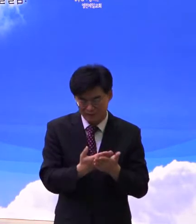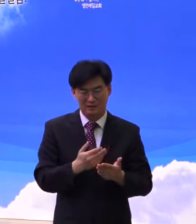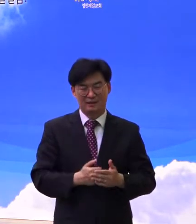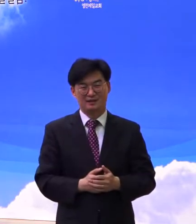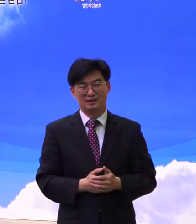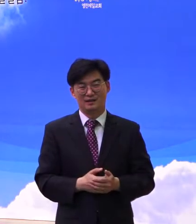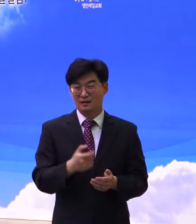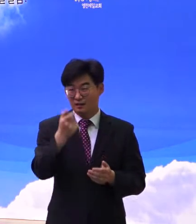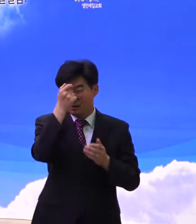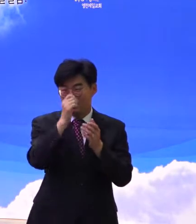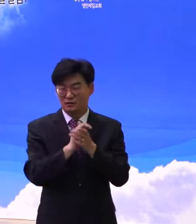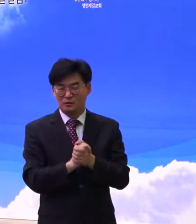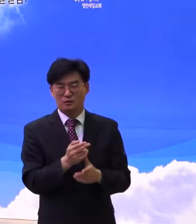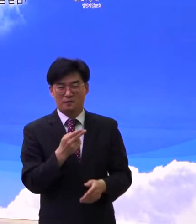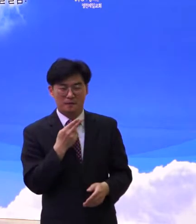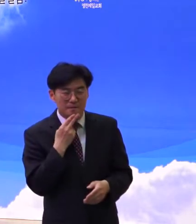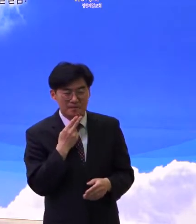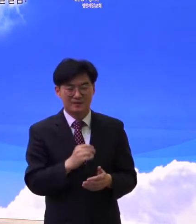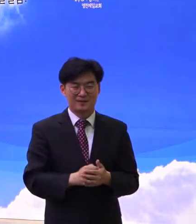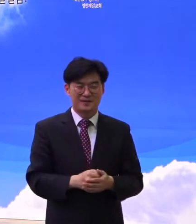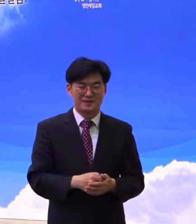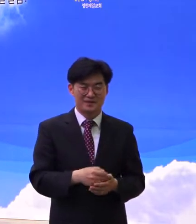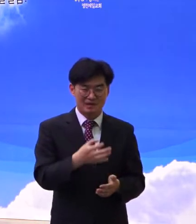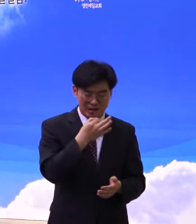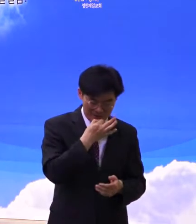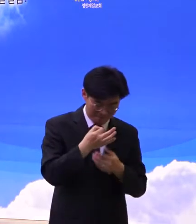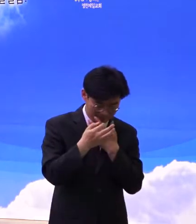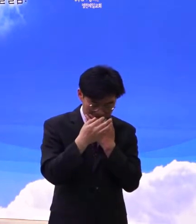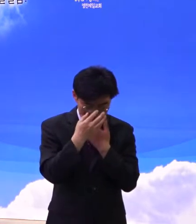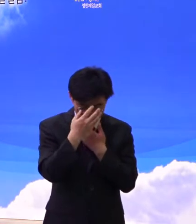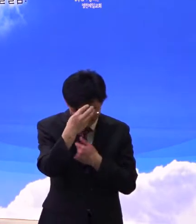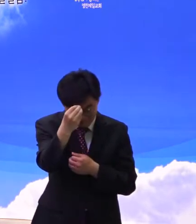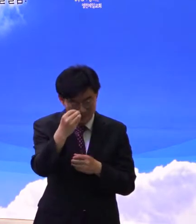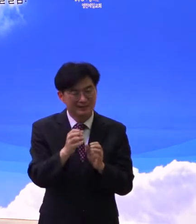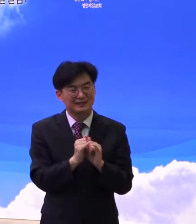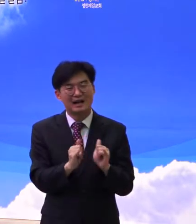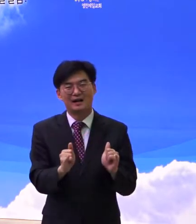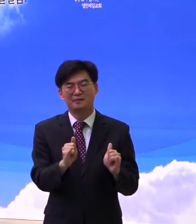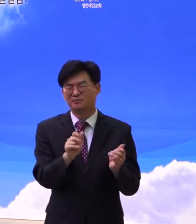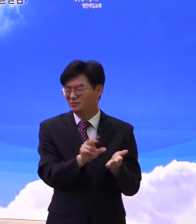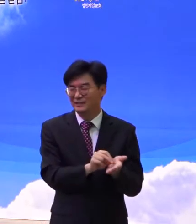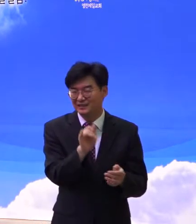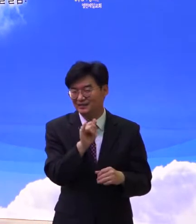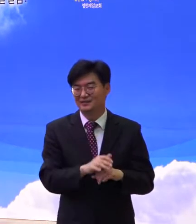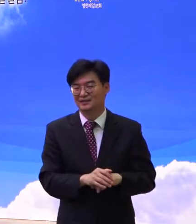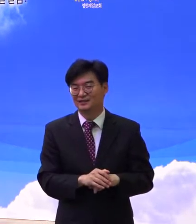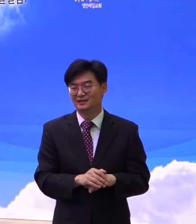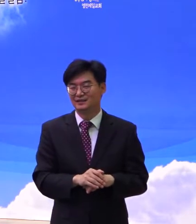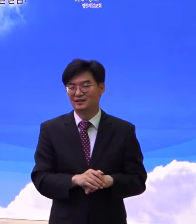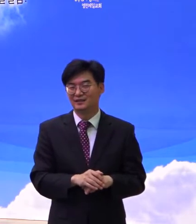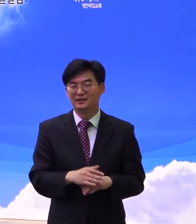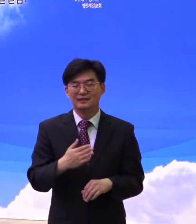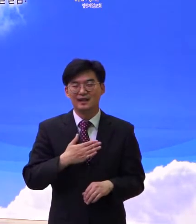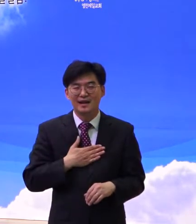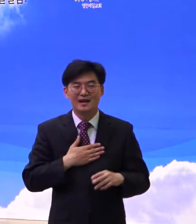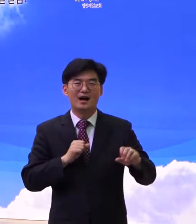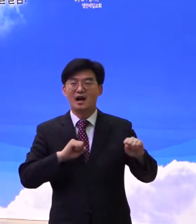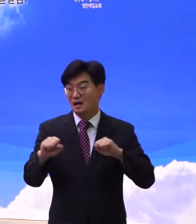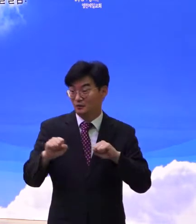될 때, 그런 어떤 중요한 신앙의 의미를 우리가 놓치게 될 때가 있습니다. 왜 그런가 하면 자기 자신이 하는